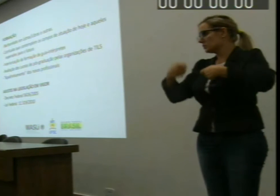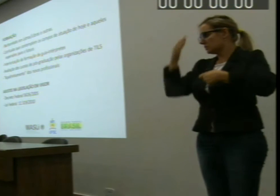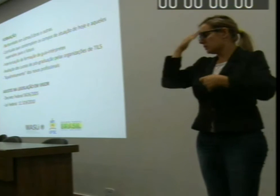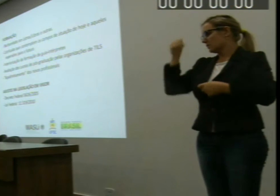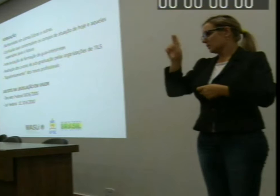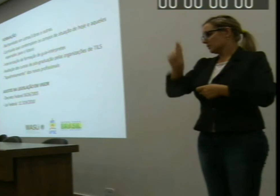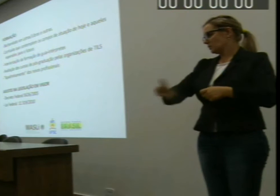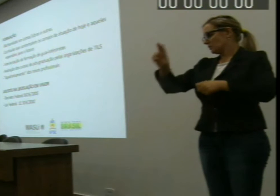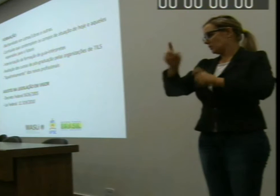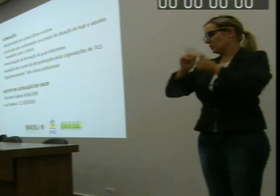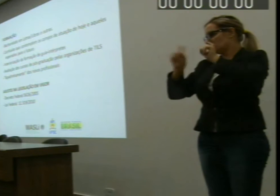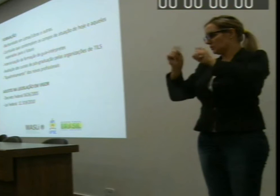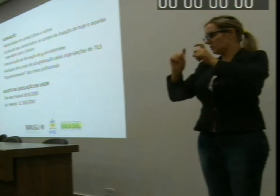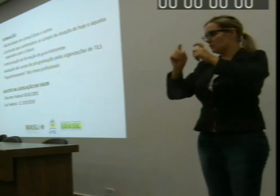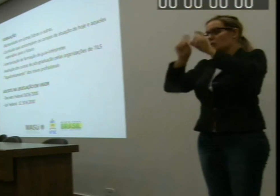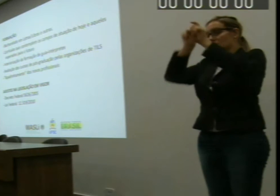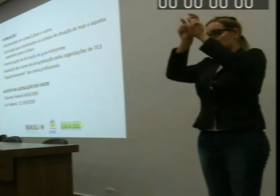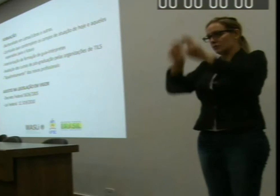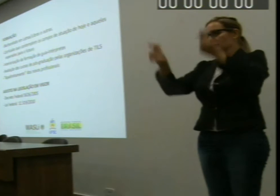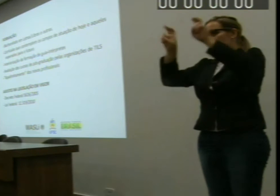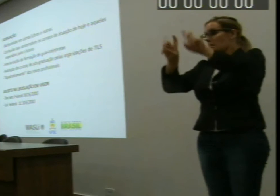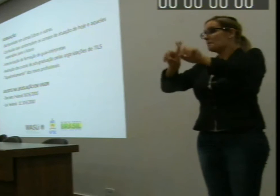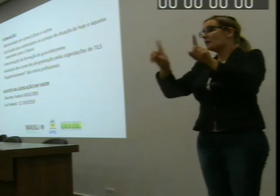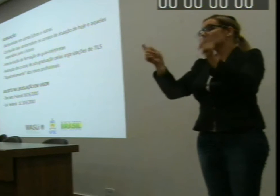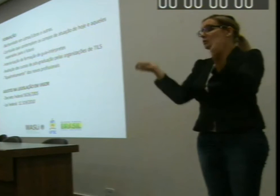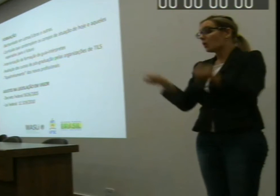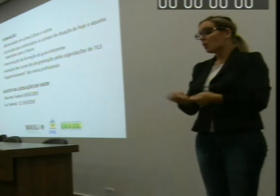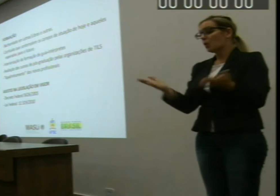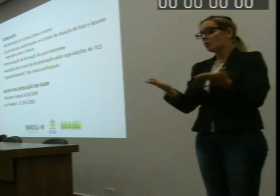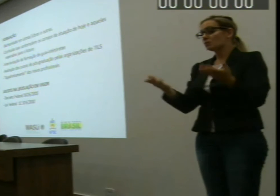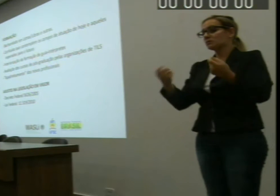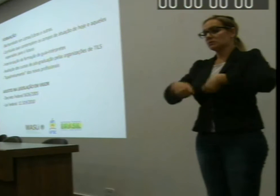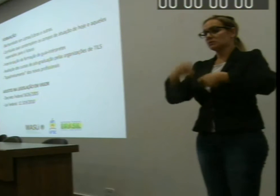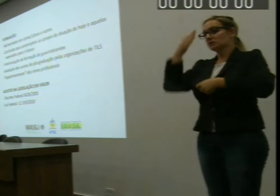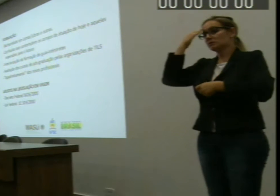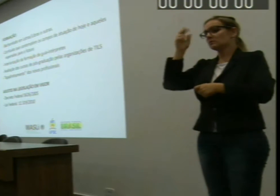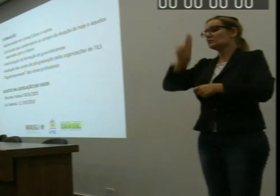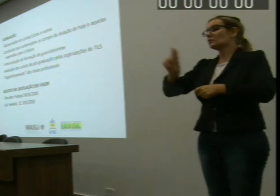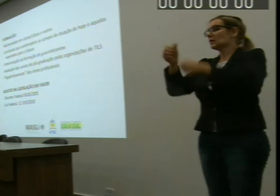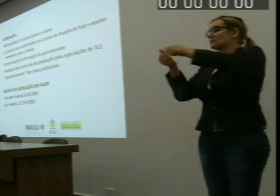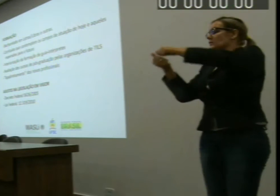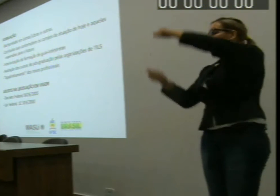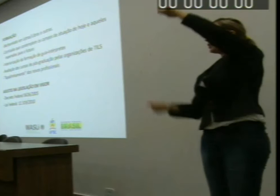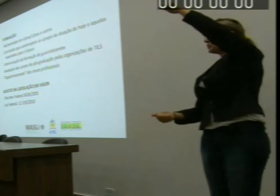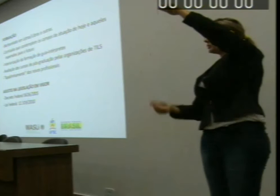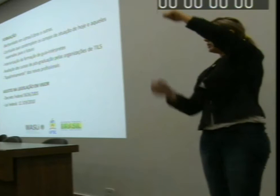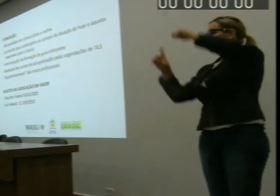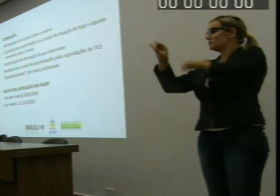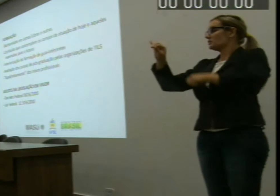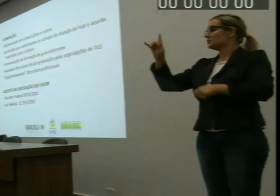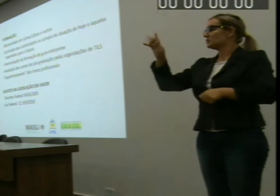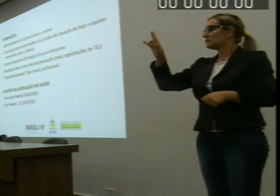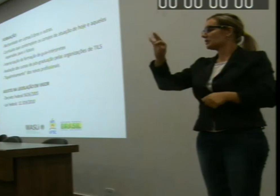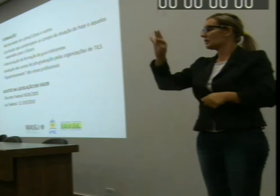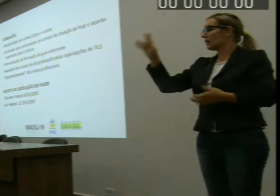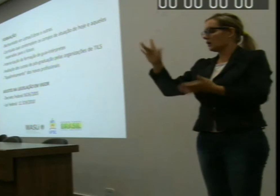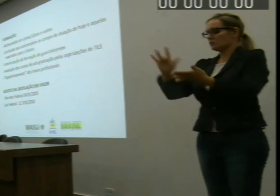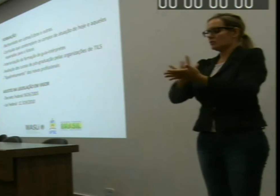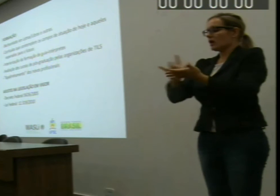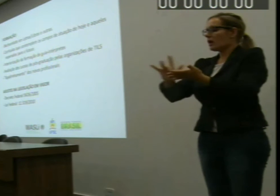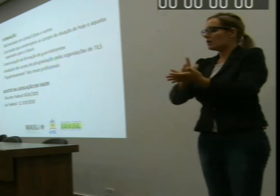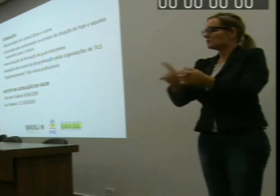ferramentas como los digital ele precisa usar que ainda nem chegaram nas escolas mas um dia pode chegar Tablet Uso do